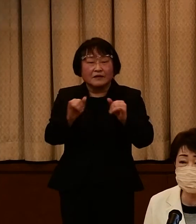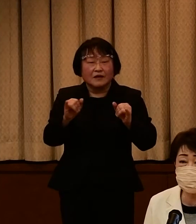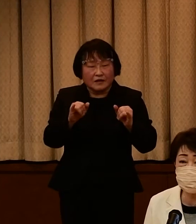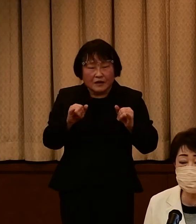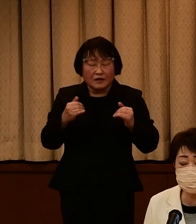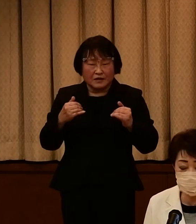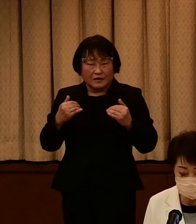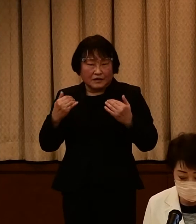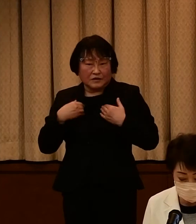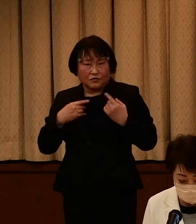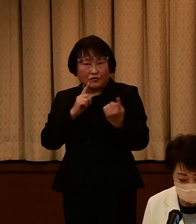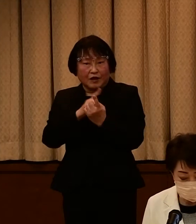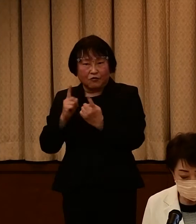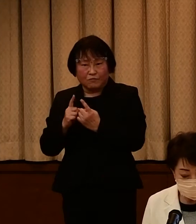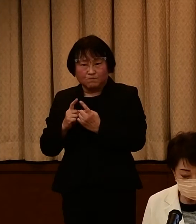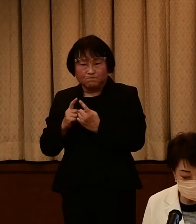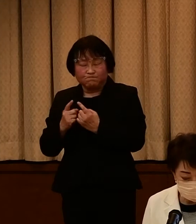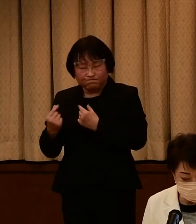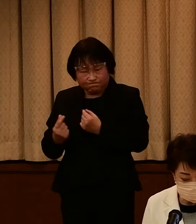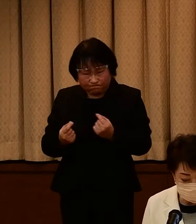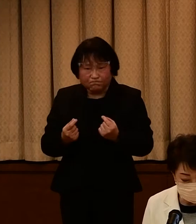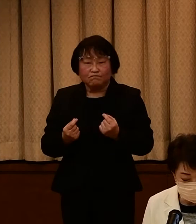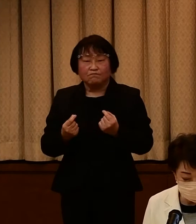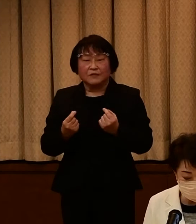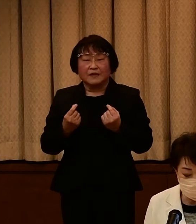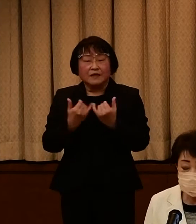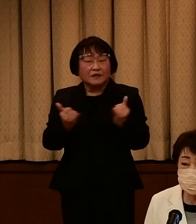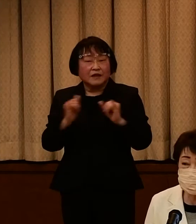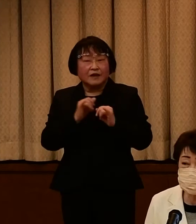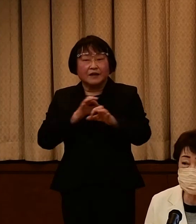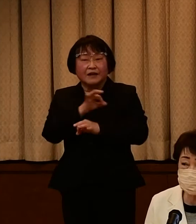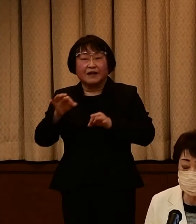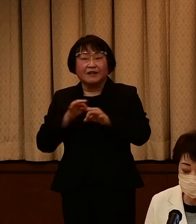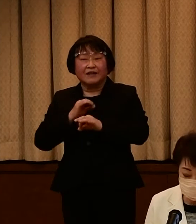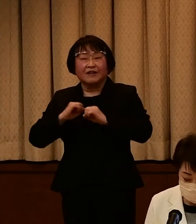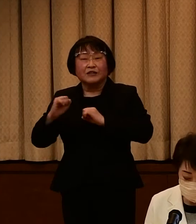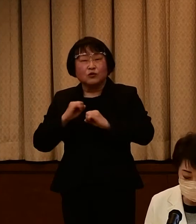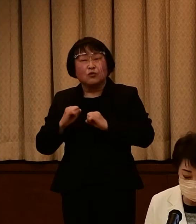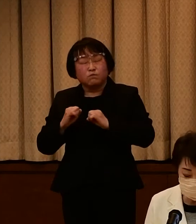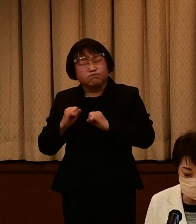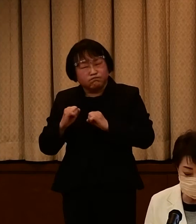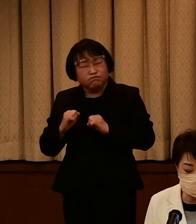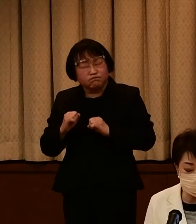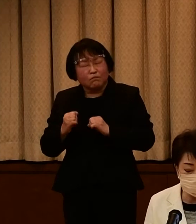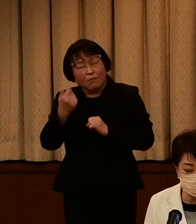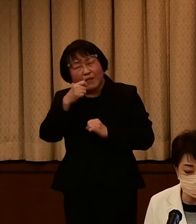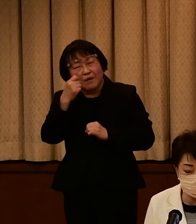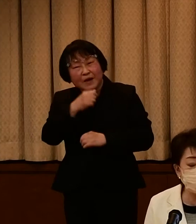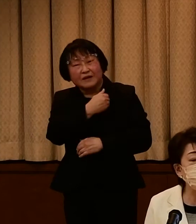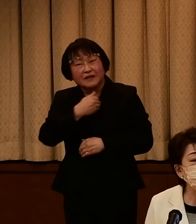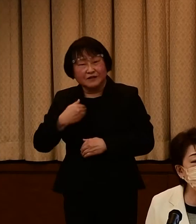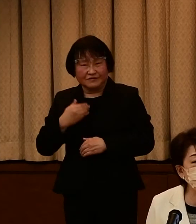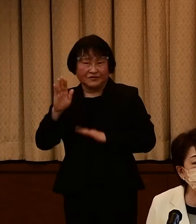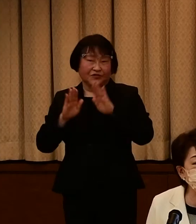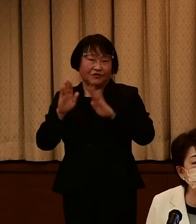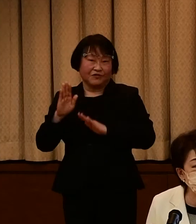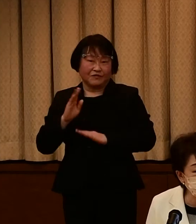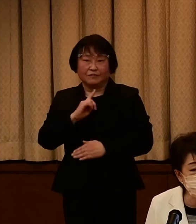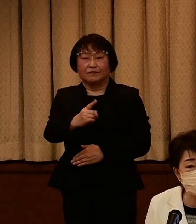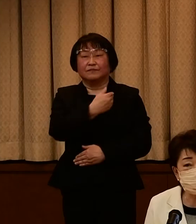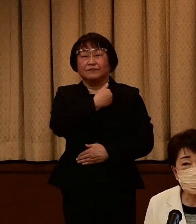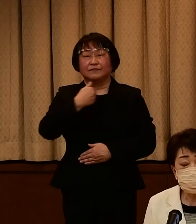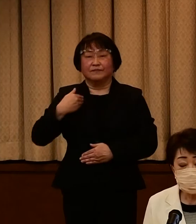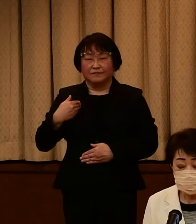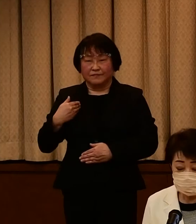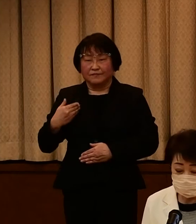な対応を行いながら社会経済活動を維持できているという状況にあるものと認識をし